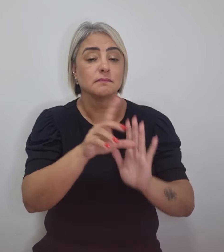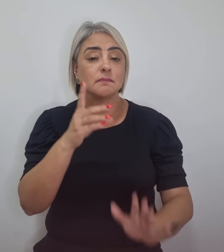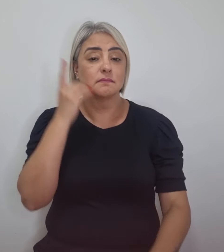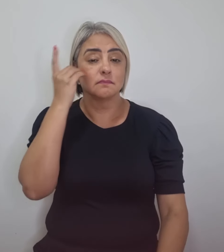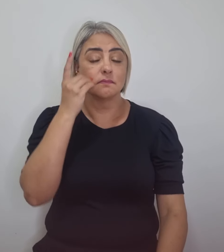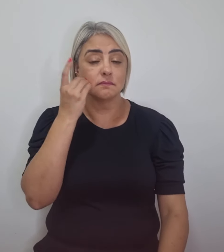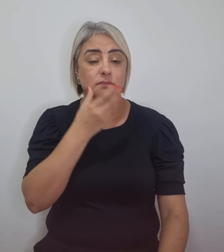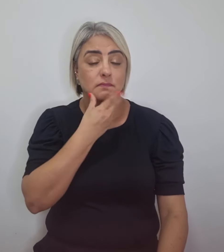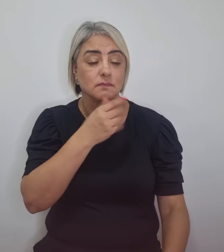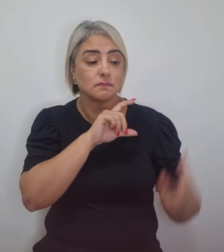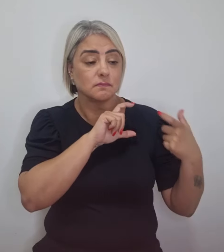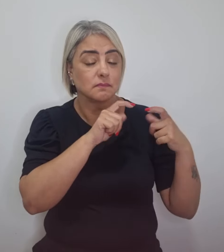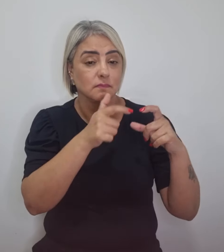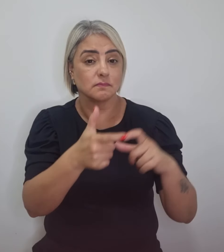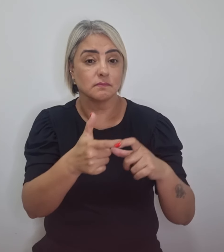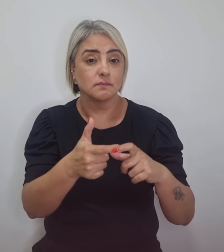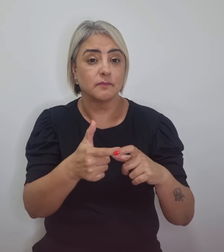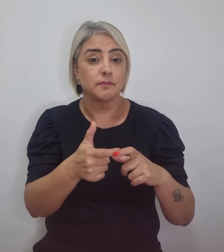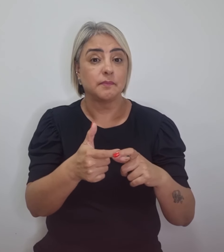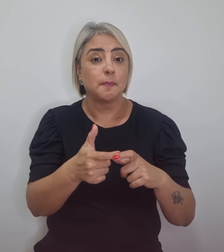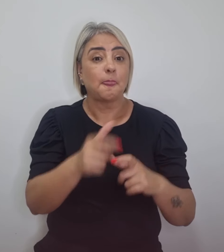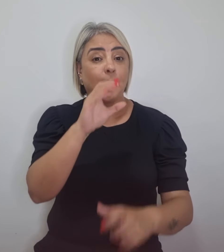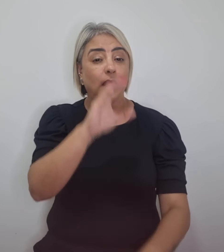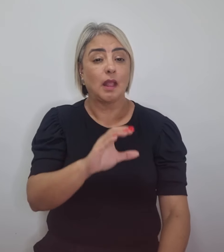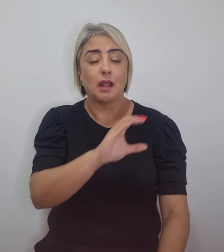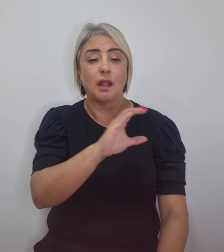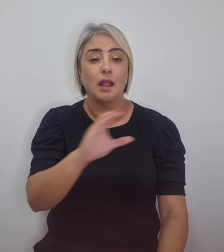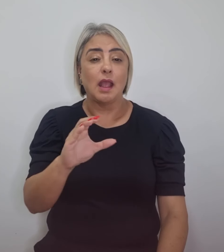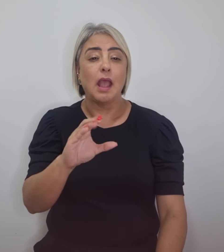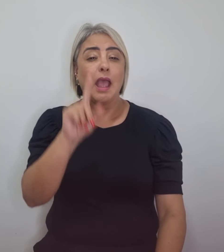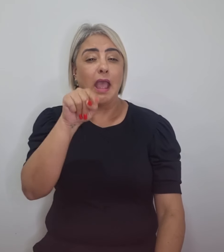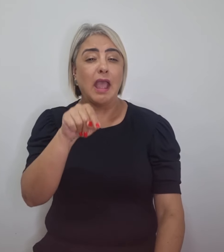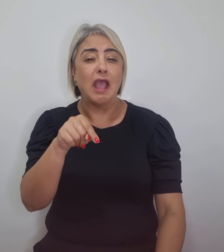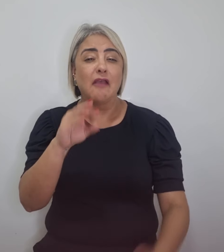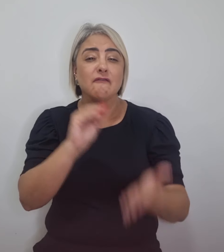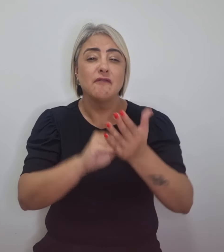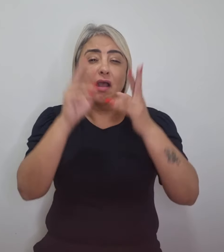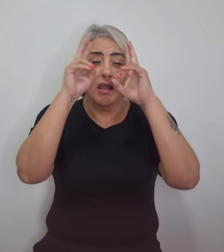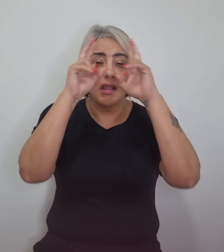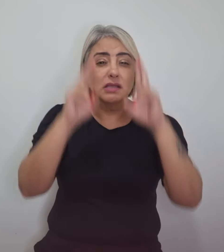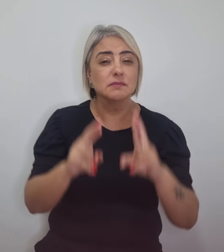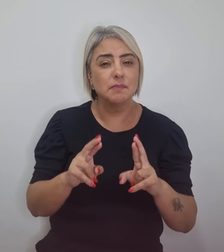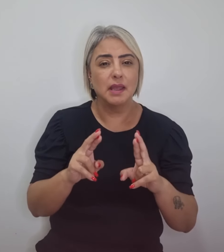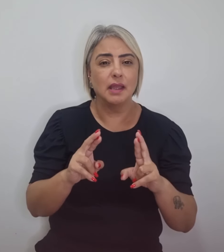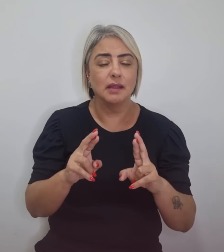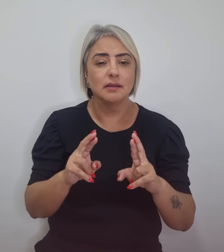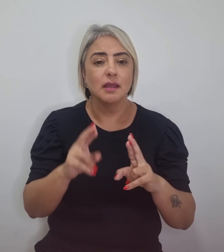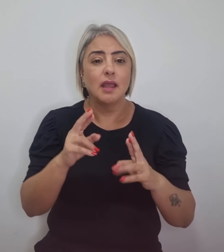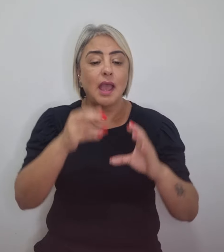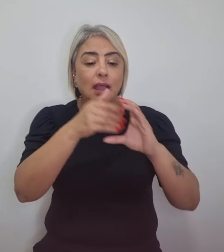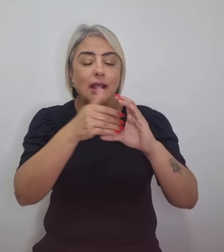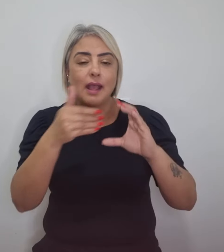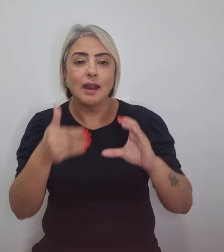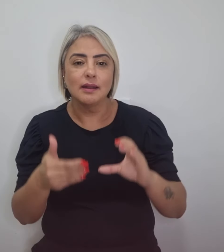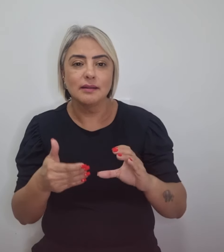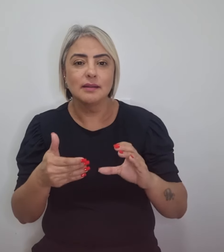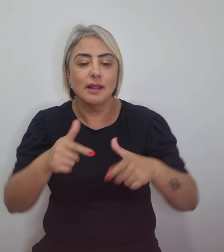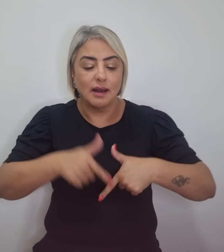conservador e católico desrespeita e desconsidera a característica de laicidade